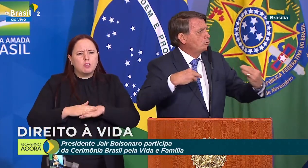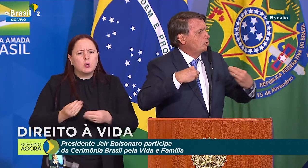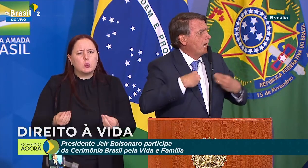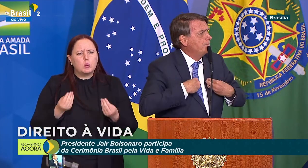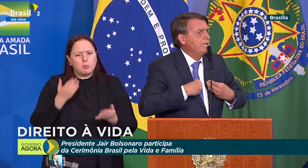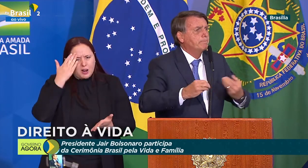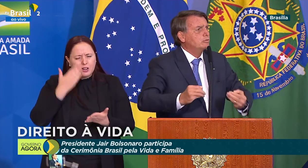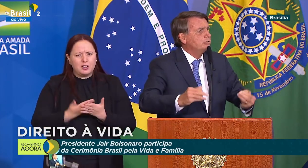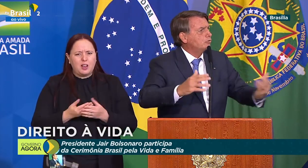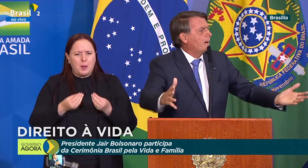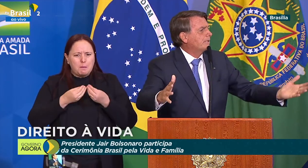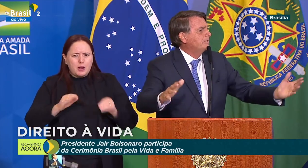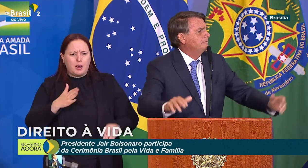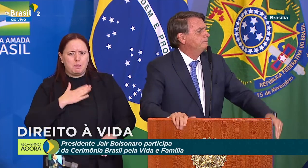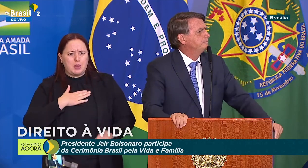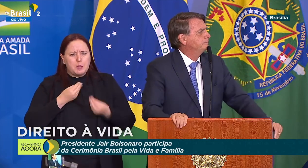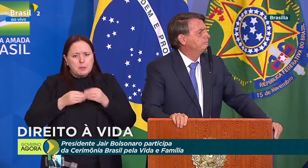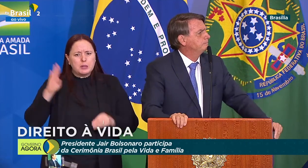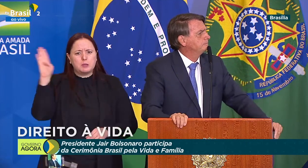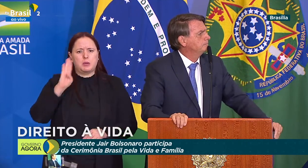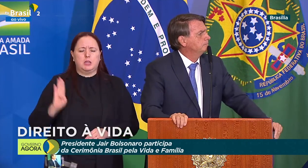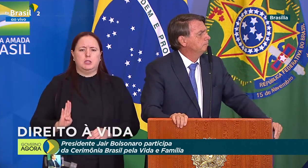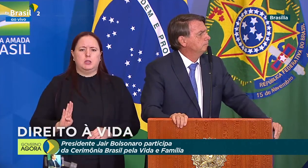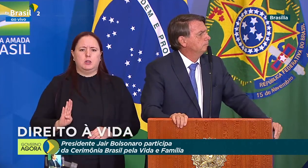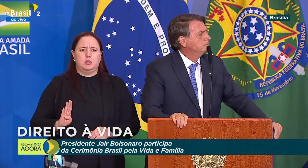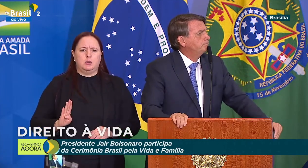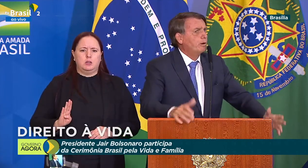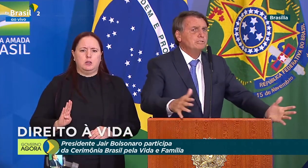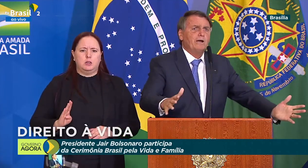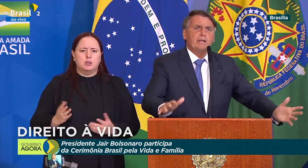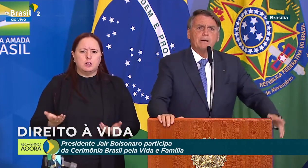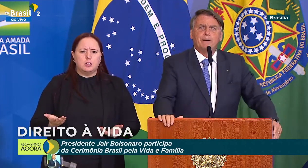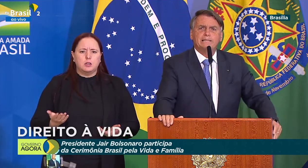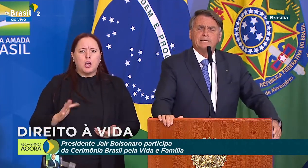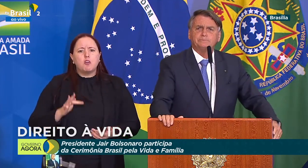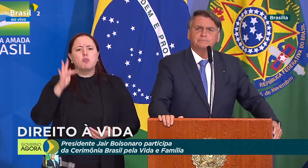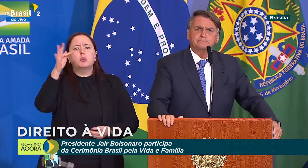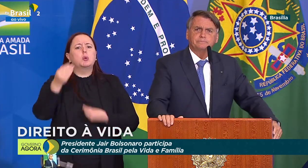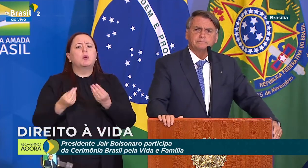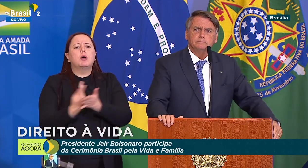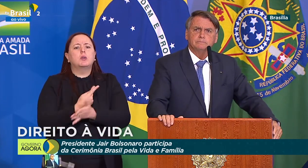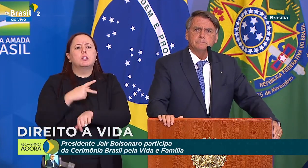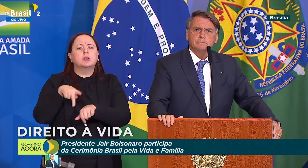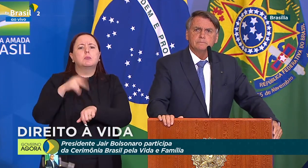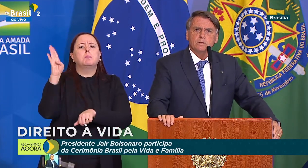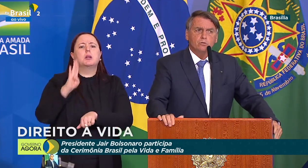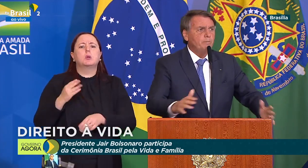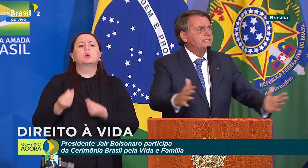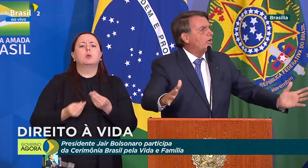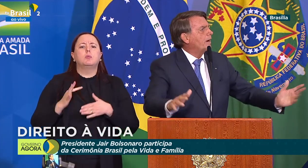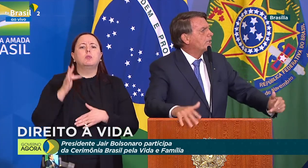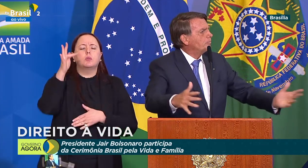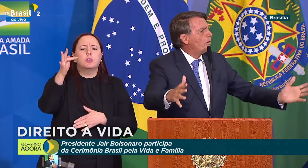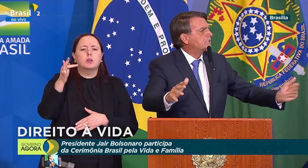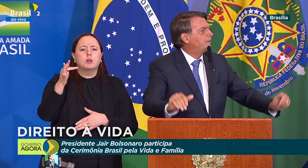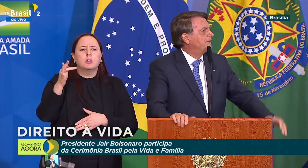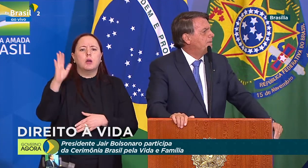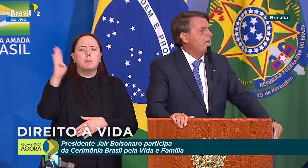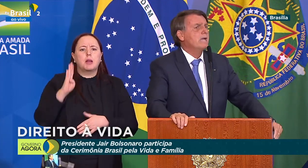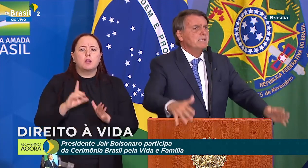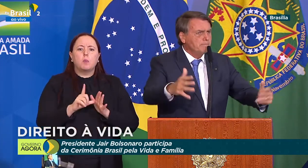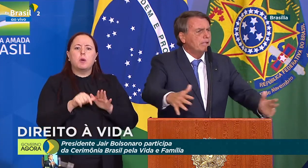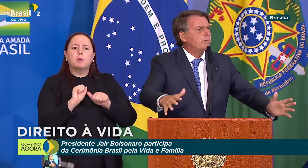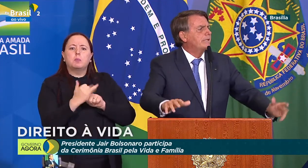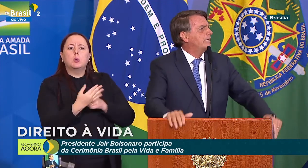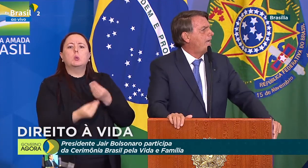querem prejudicar me prejudica o Brasil e Para onde vai a nossa Pátria E como está o Brasil